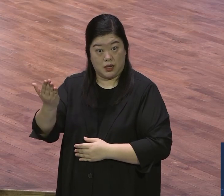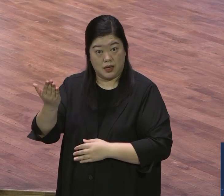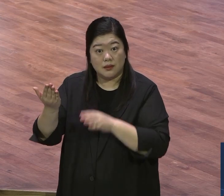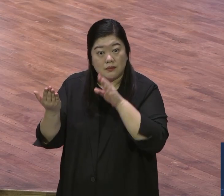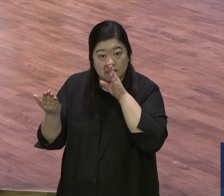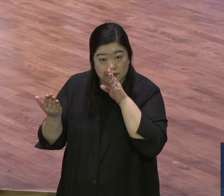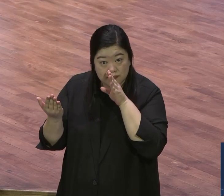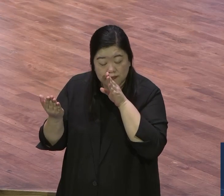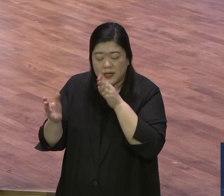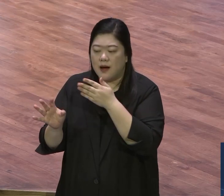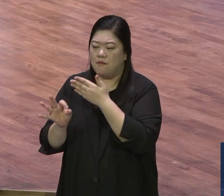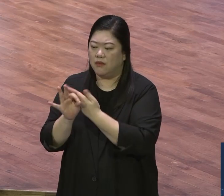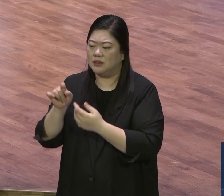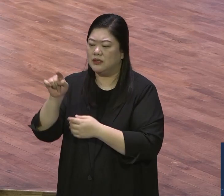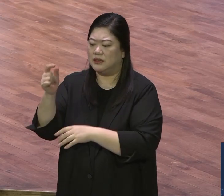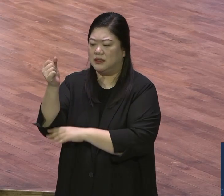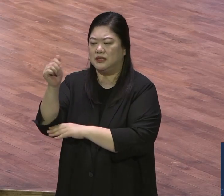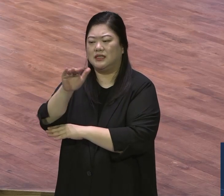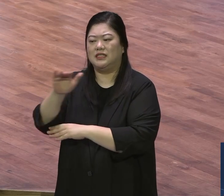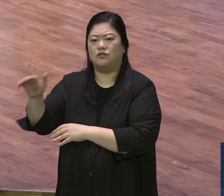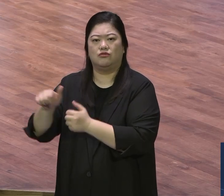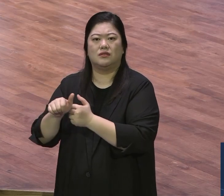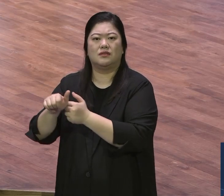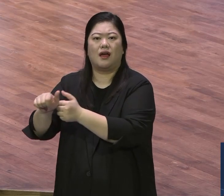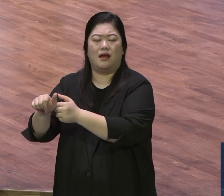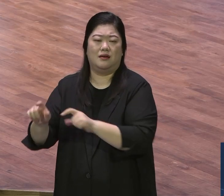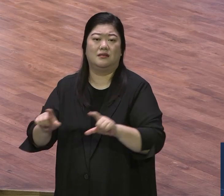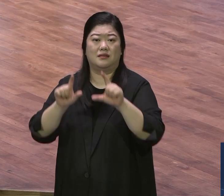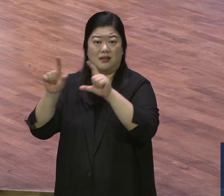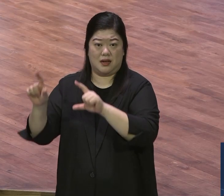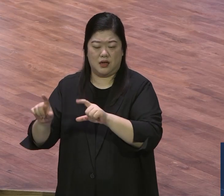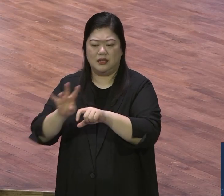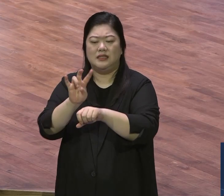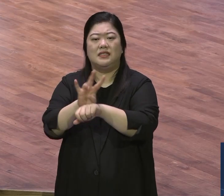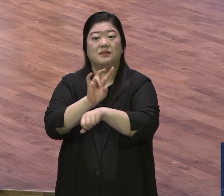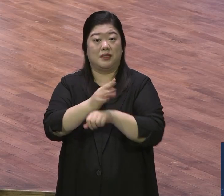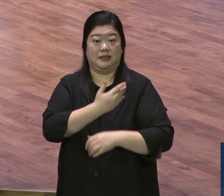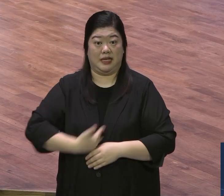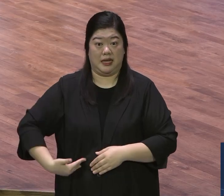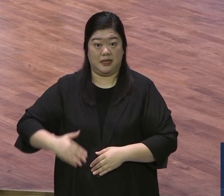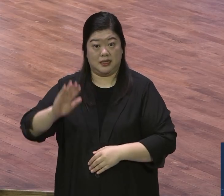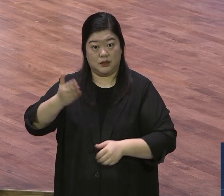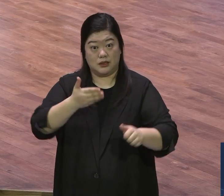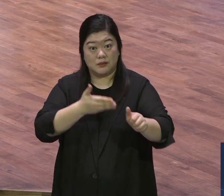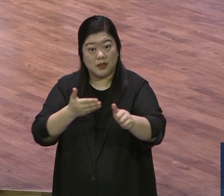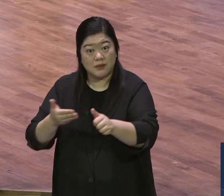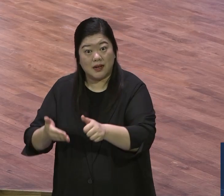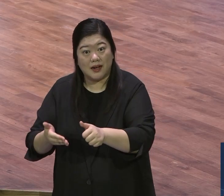삶의 기준을 가지고 24 제자들 다 되시기를 제문으로 축복합니다